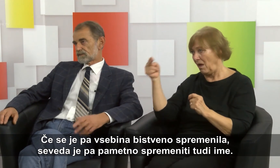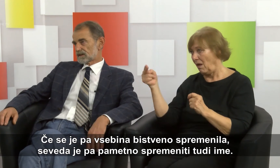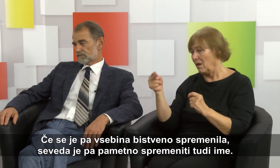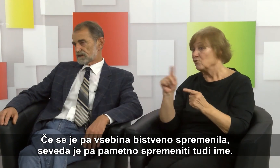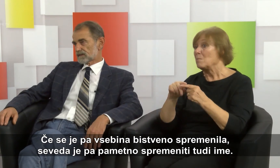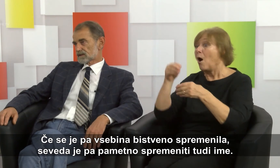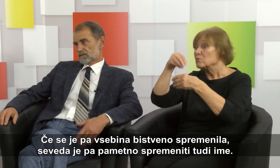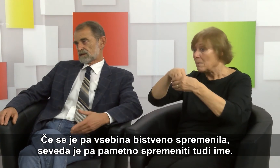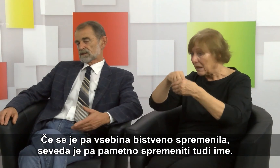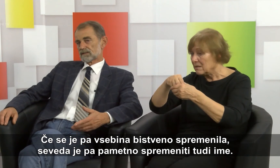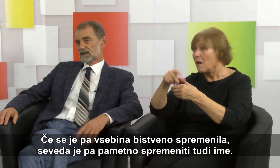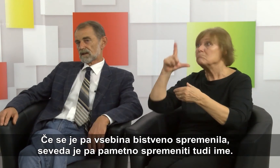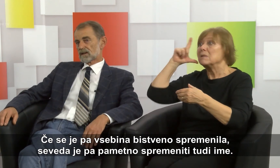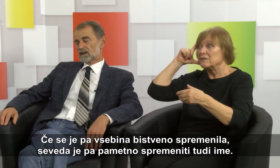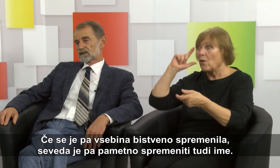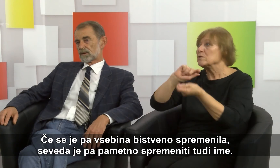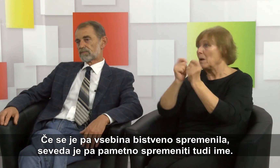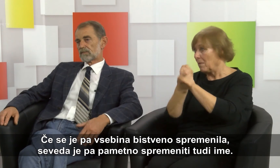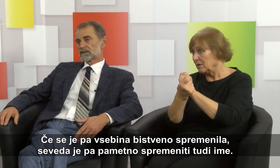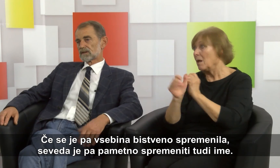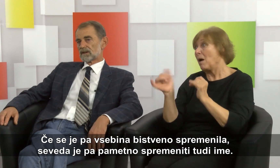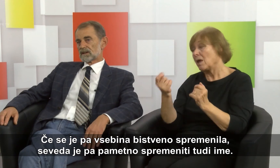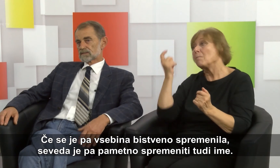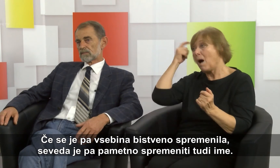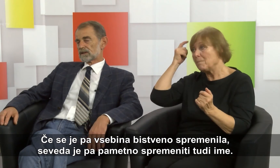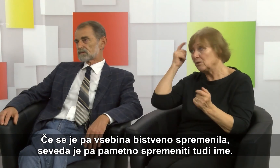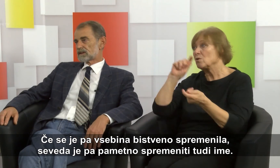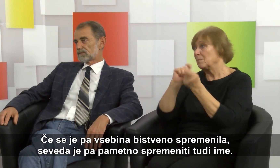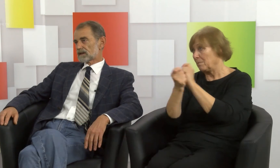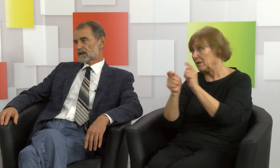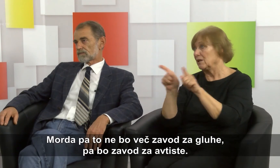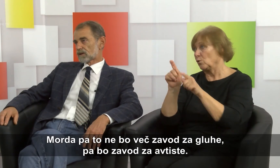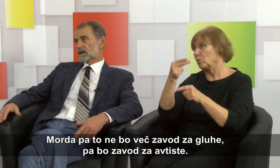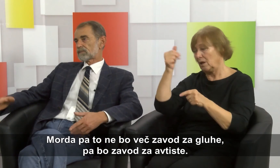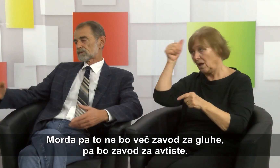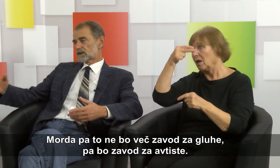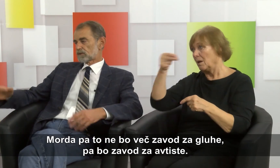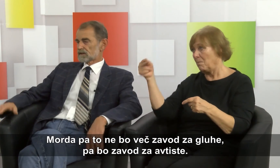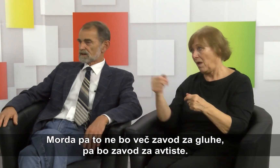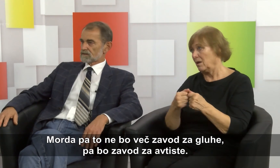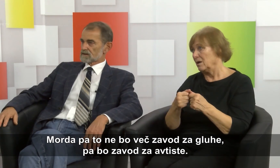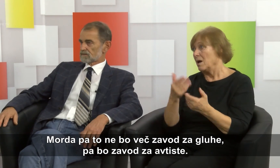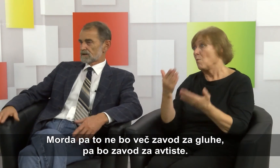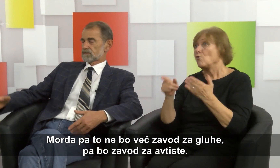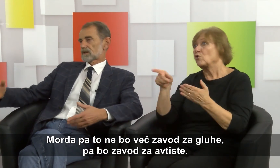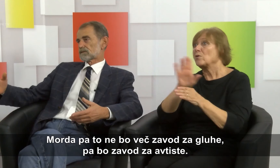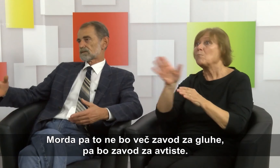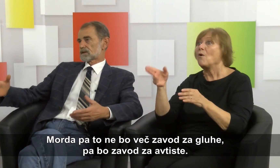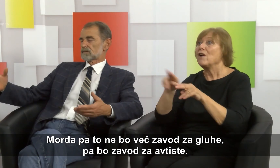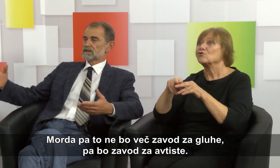vsebina bistveno spremenila, seveda je pa pametno spremeniti tudi ime. Ne. Morda pa to ne bo več zavod za gluhe, bo zavod za avtiste,